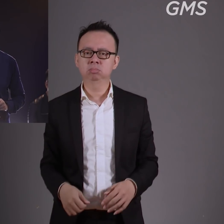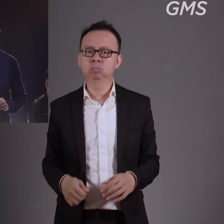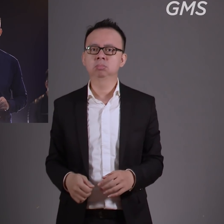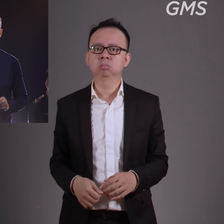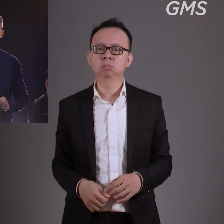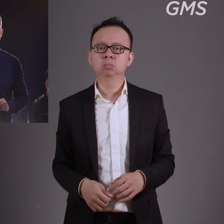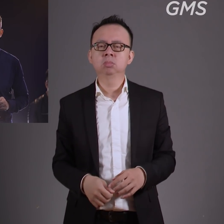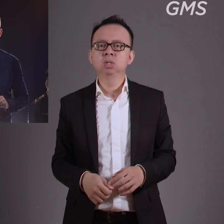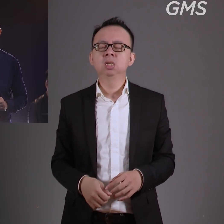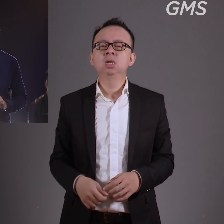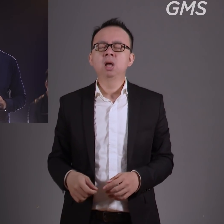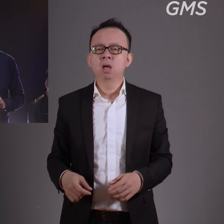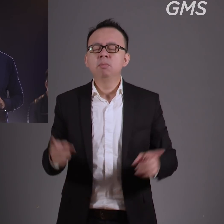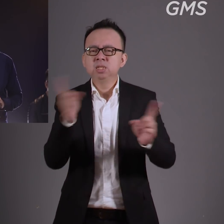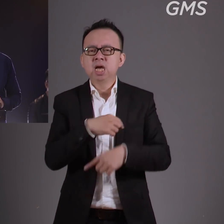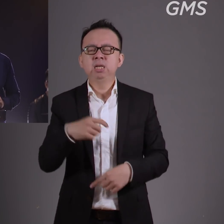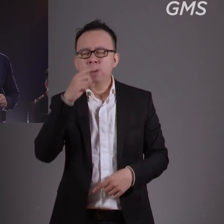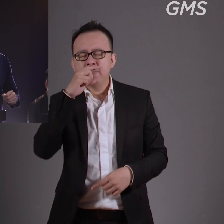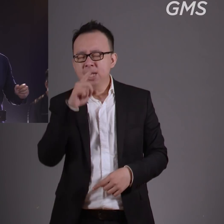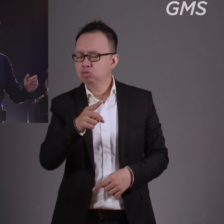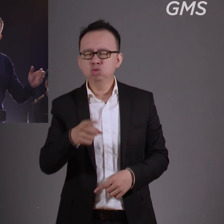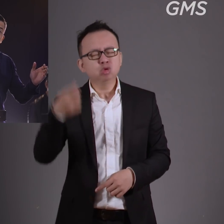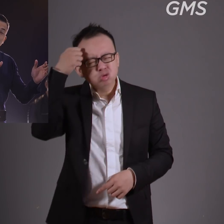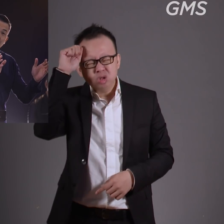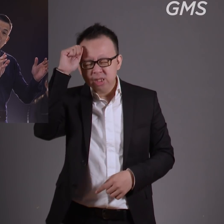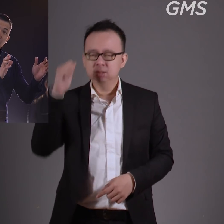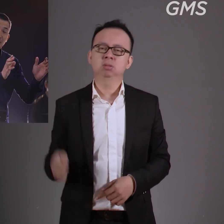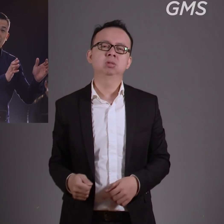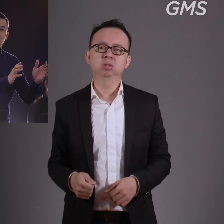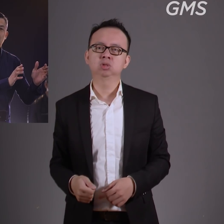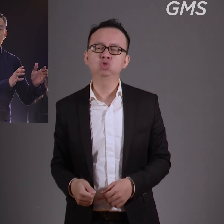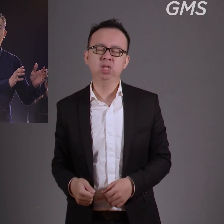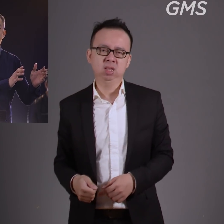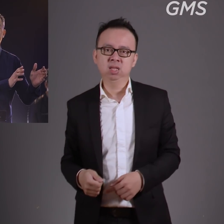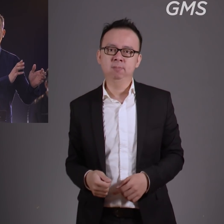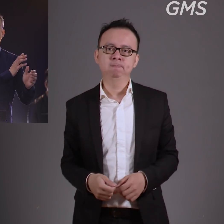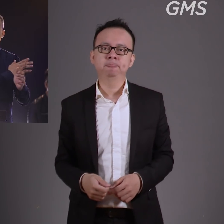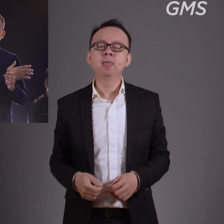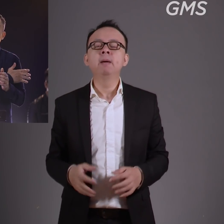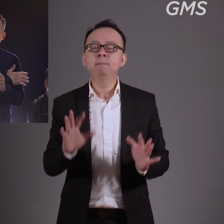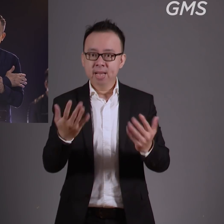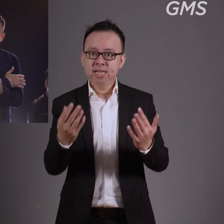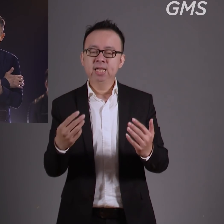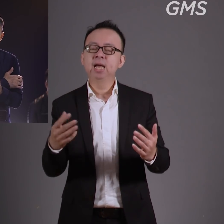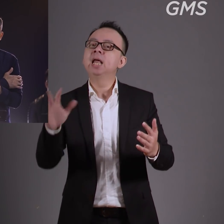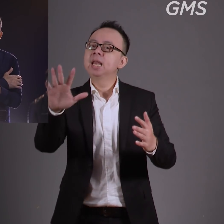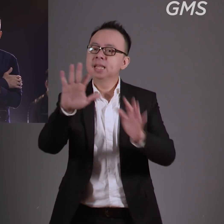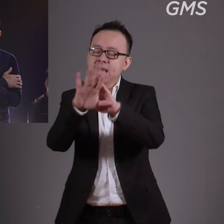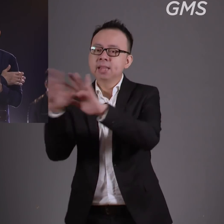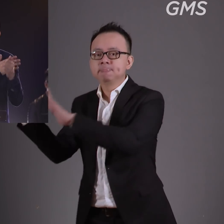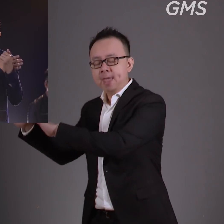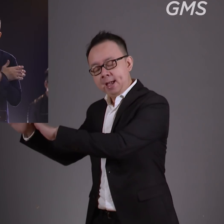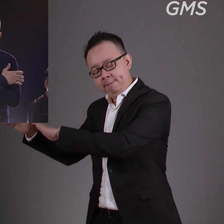tahu nggak? Gak mudah jadi imam dalam keluarga. Saya minta Anda dengan lembut, letakkan tangan pada badan